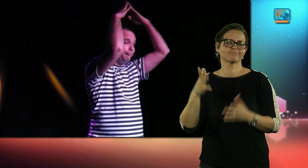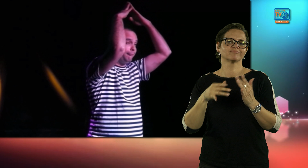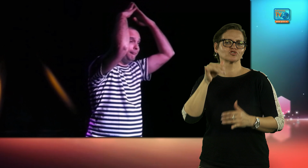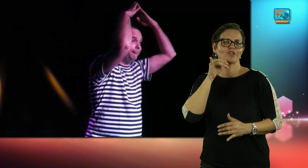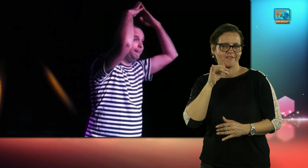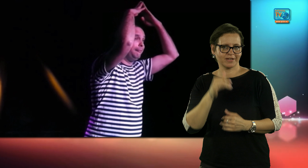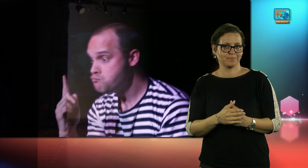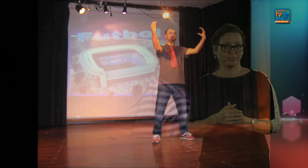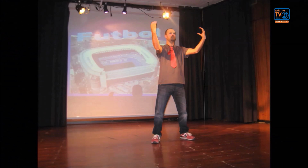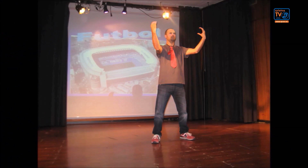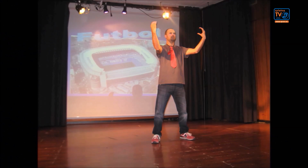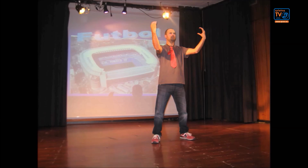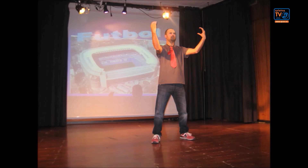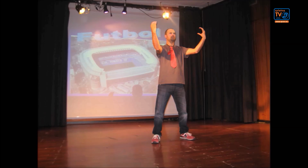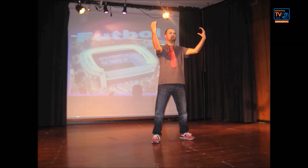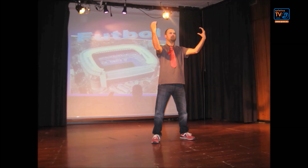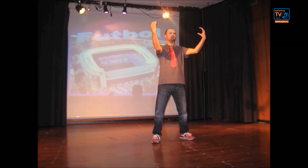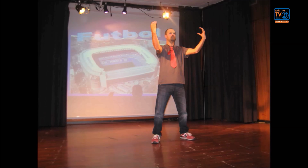imenom El Chavi.